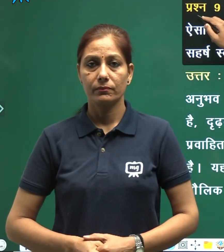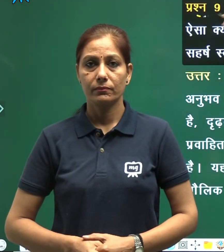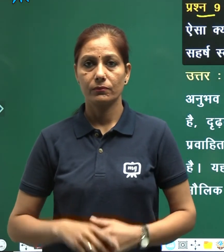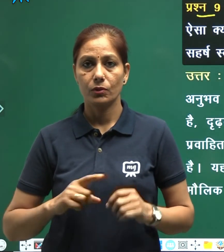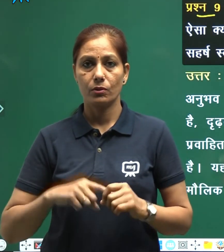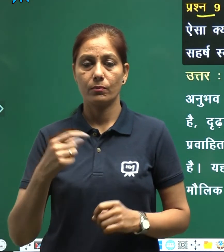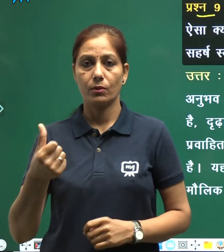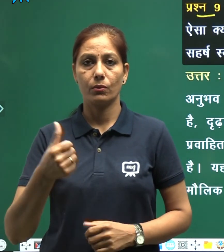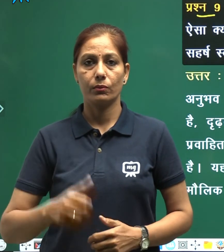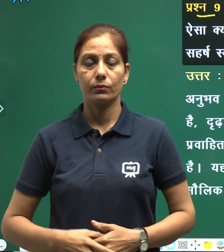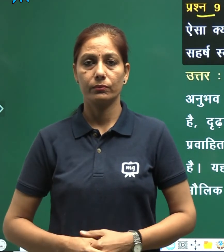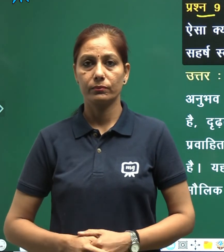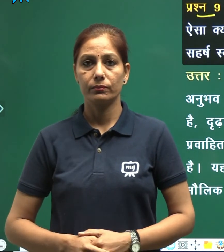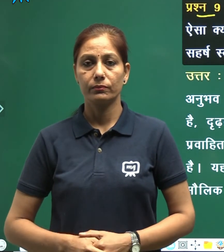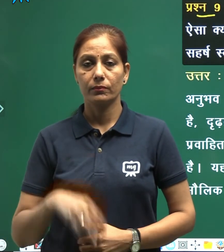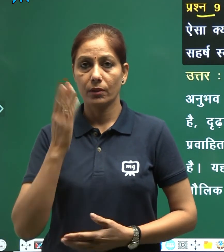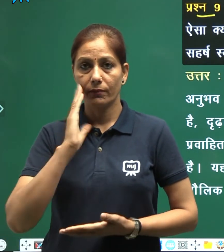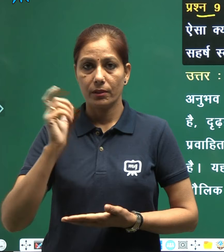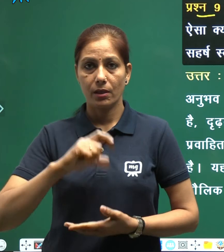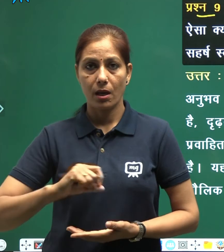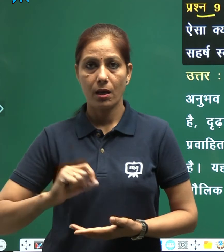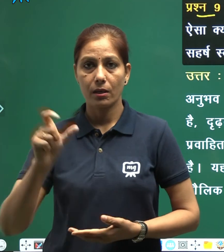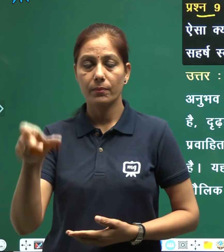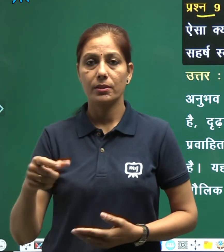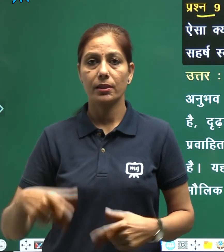प्रश्न 9, कवि के जीवन में